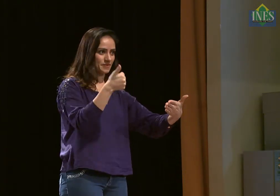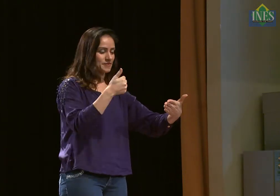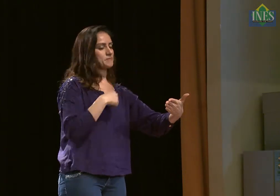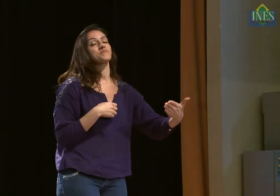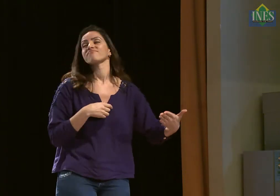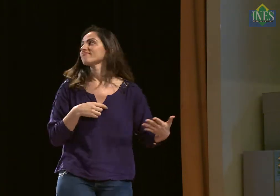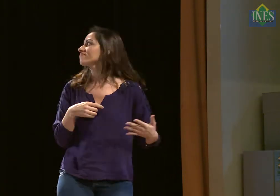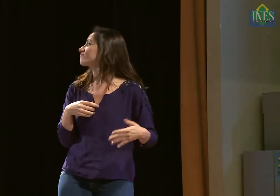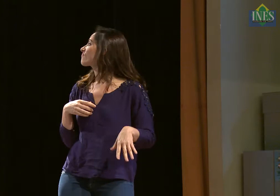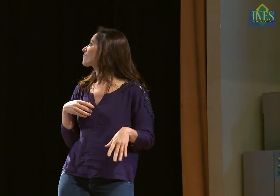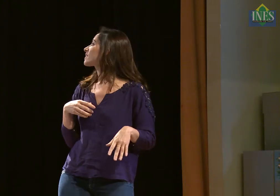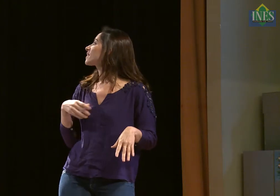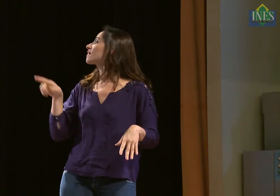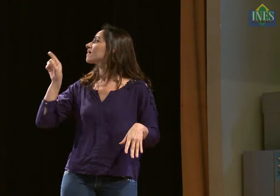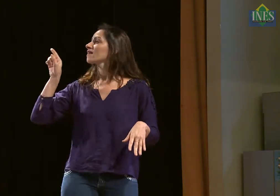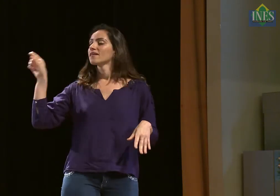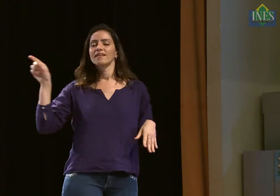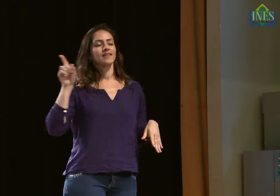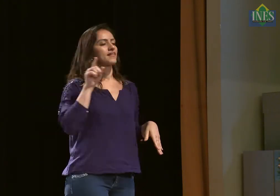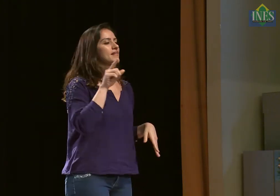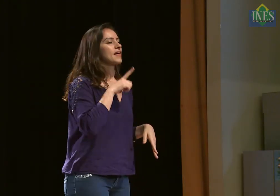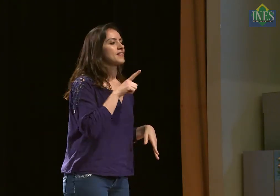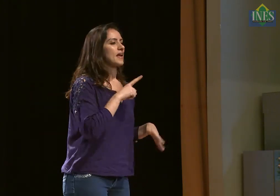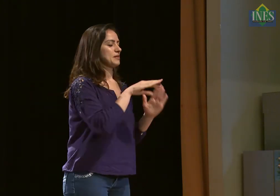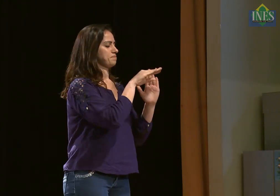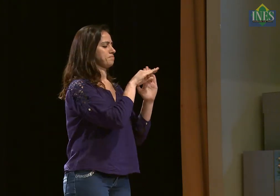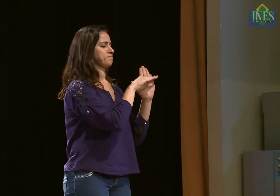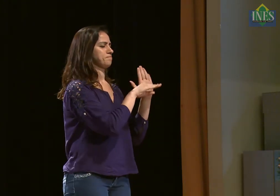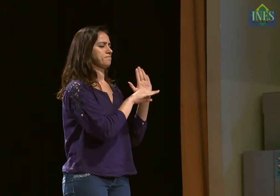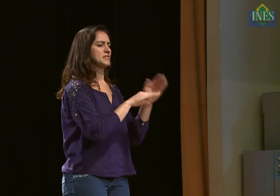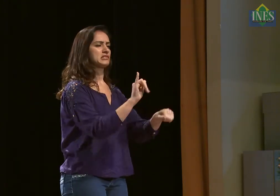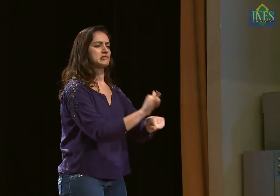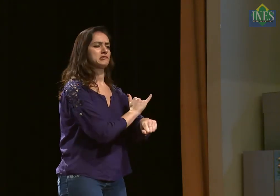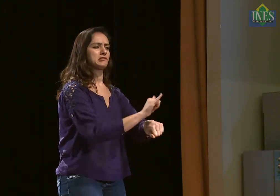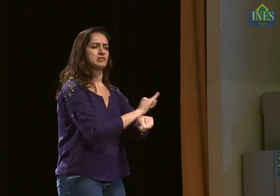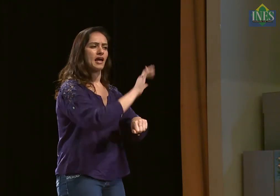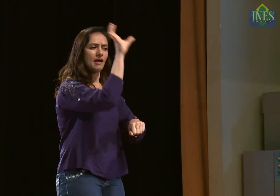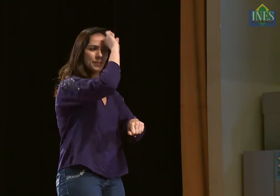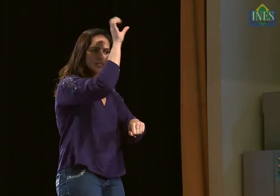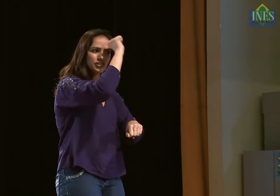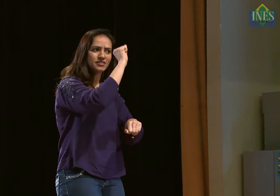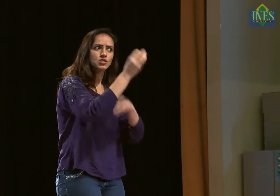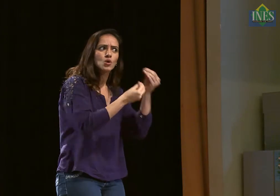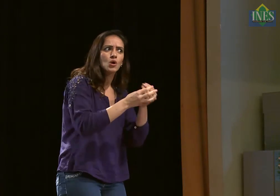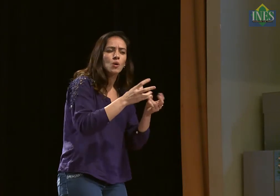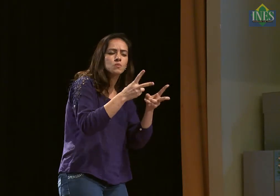vocês possam aproveitar e também dar uma lida, porque vale a pena. E, nesse livro, tem algumas estratégias de